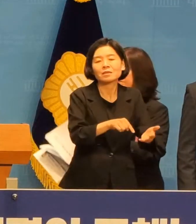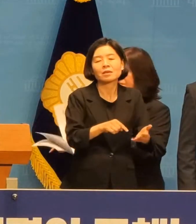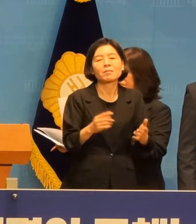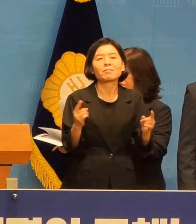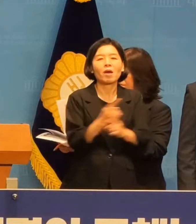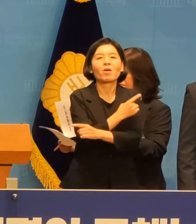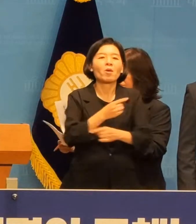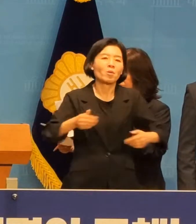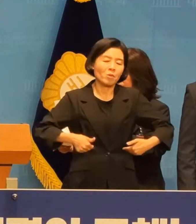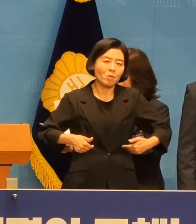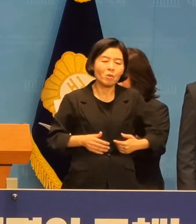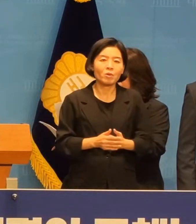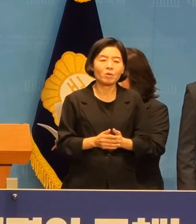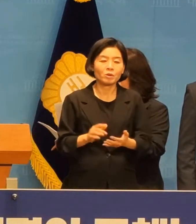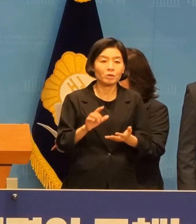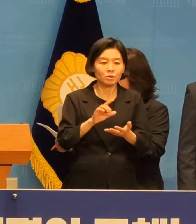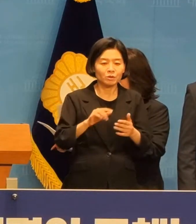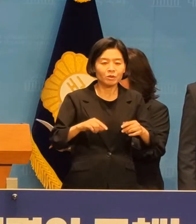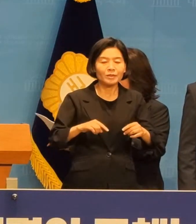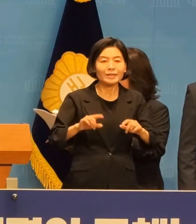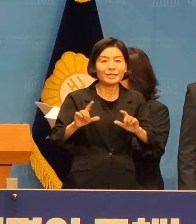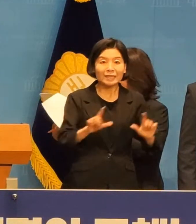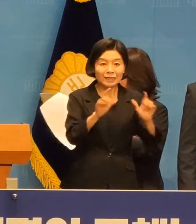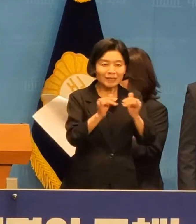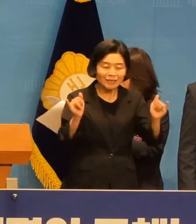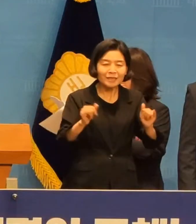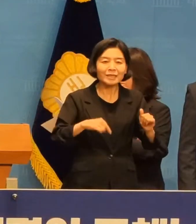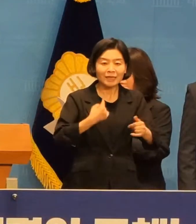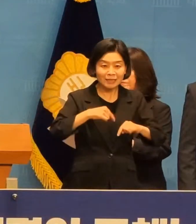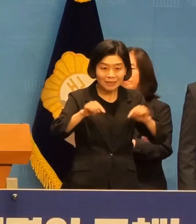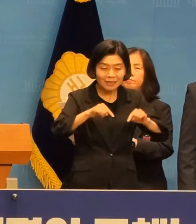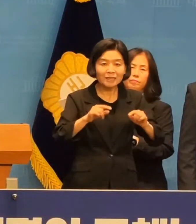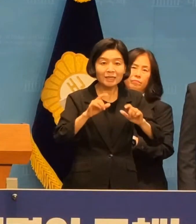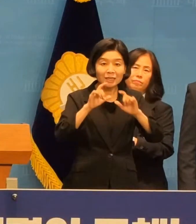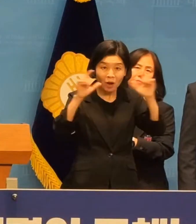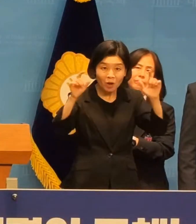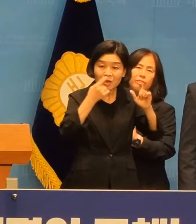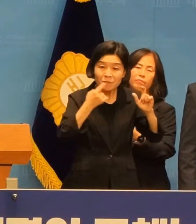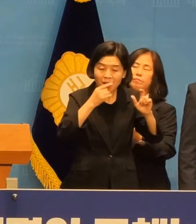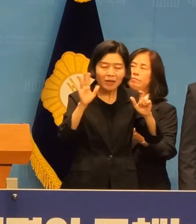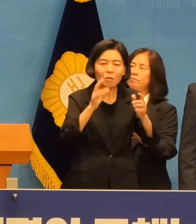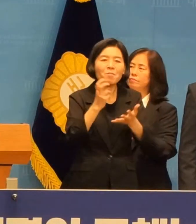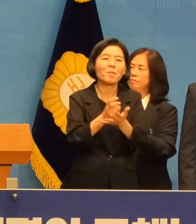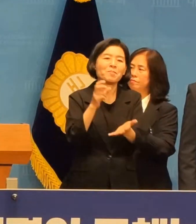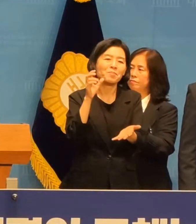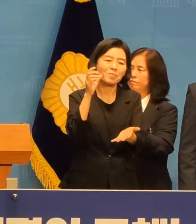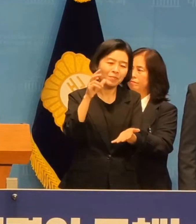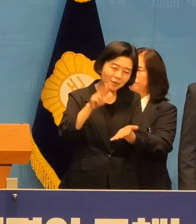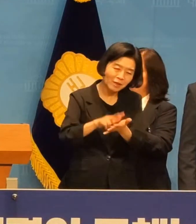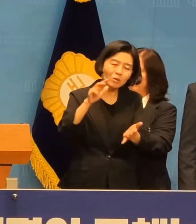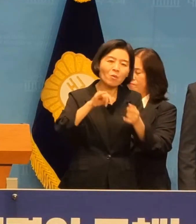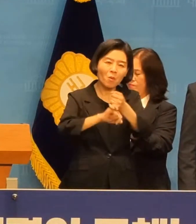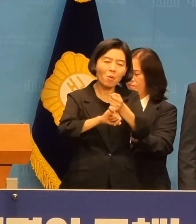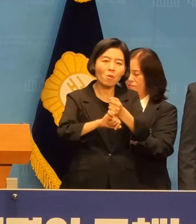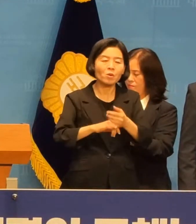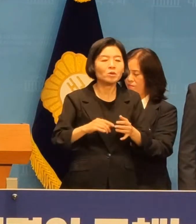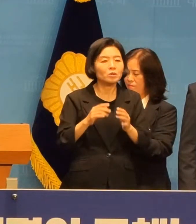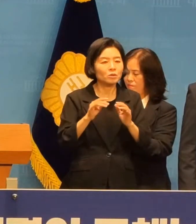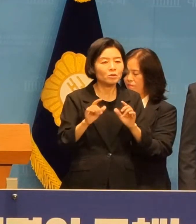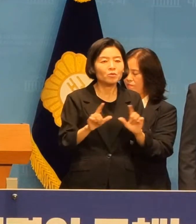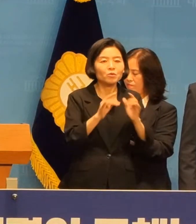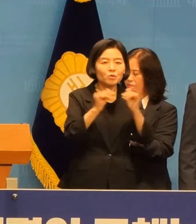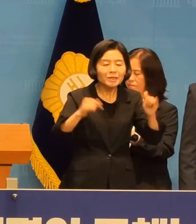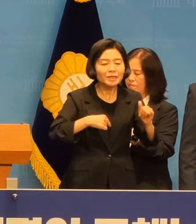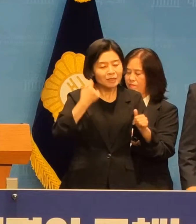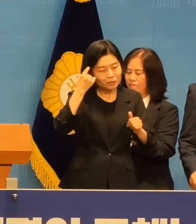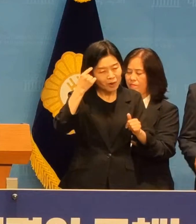합니다. 이제 주민자치는 선언이 아니라 제도가 되어야 합니다. 주민이 스스로 마을의 문제를 논의하고 결정할